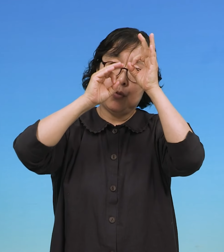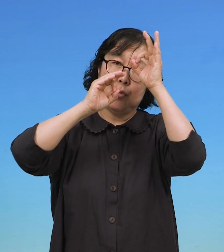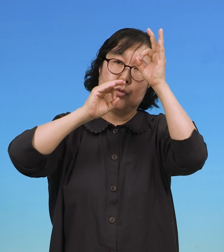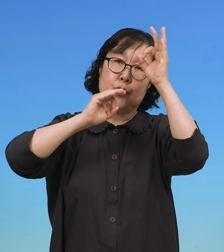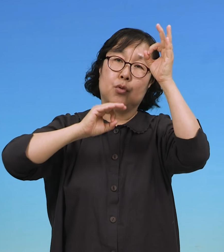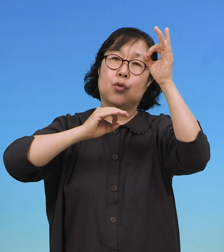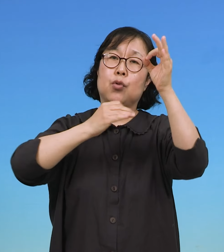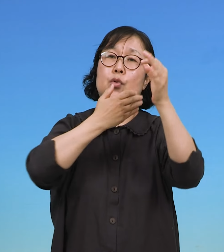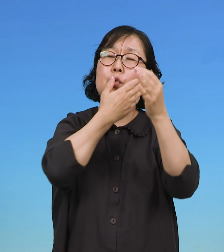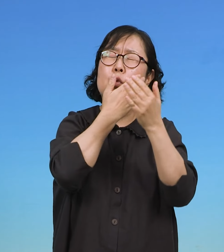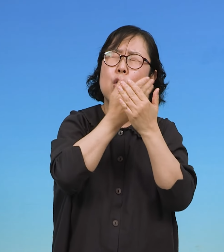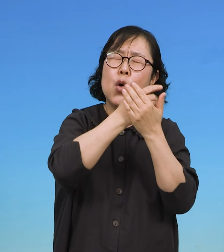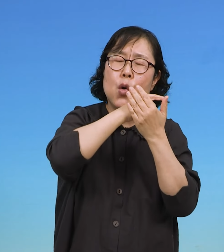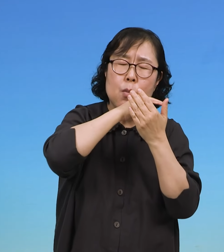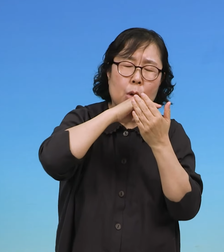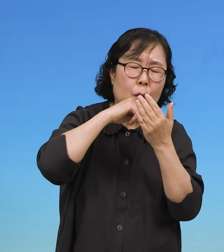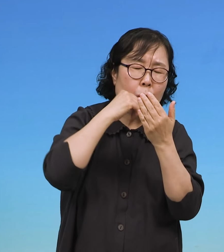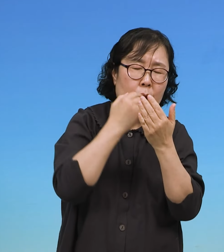허물을